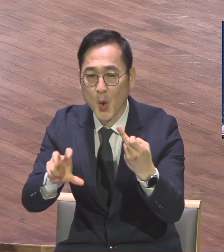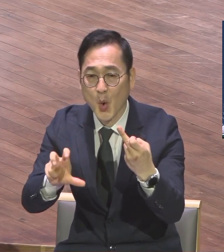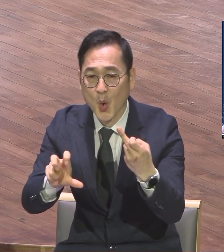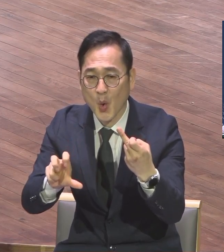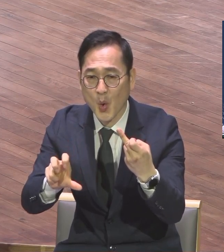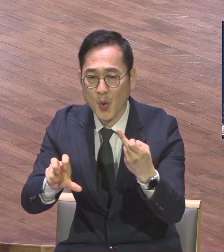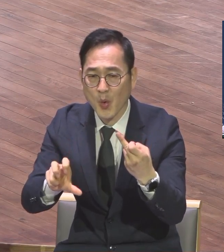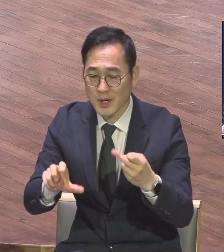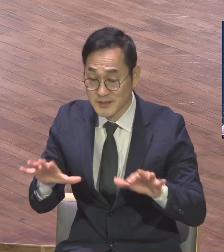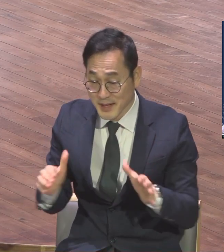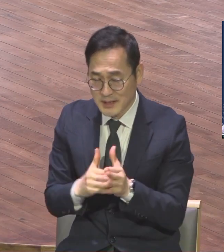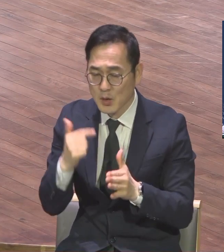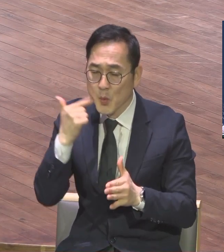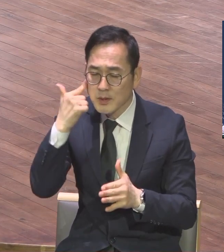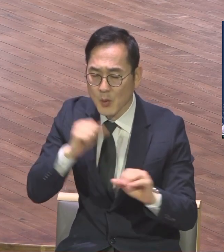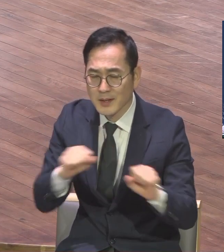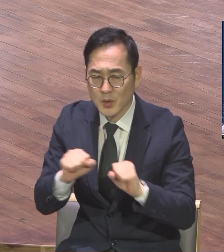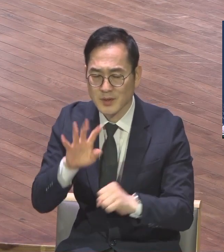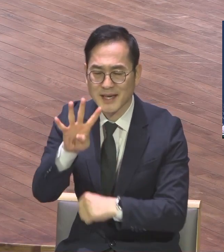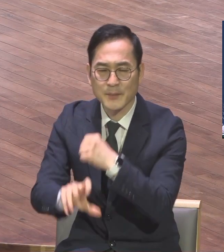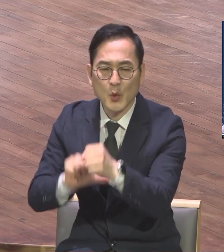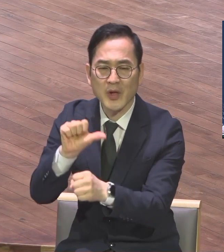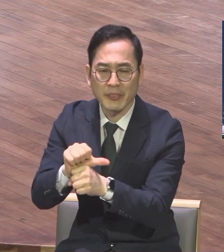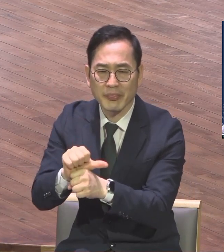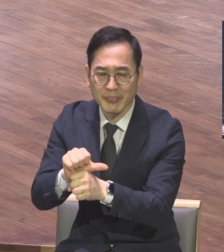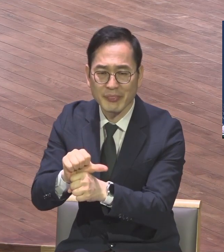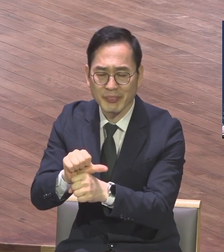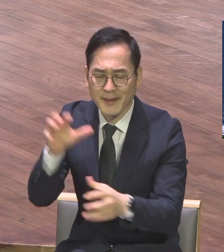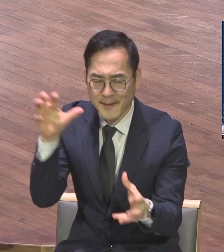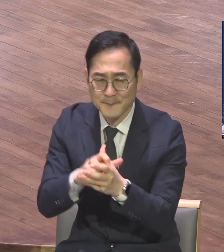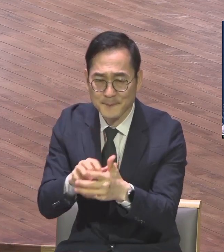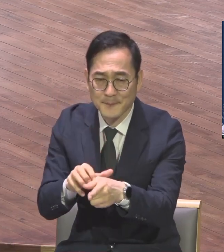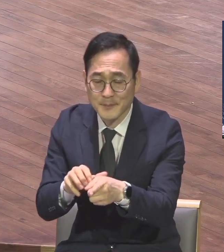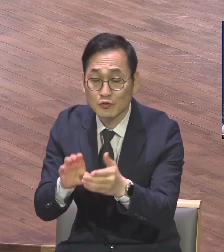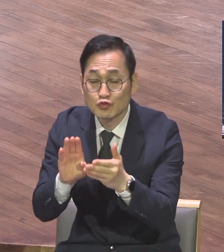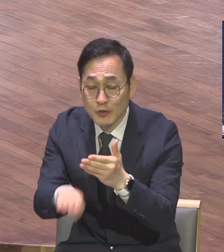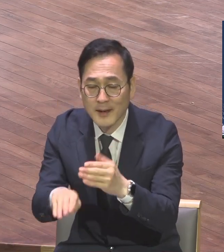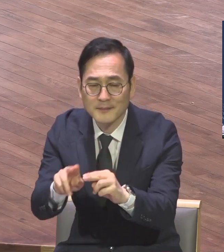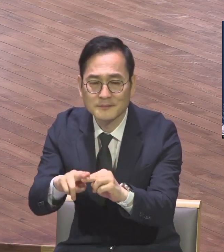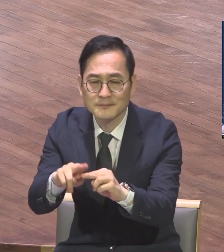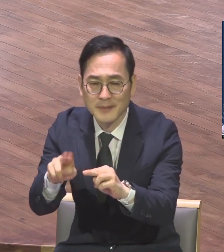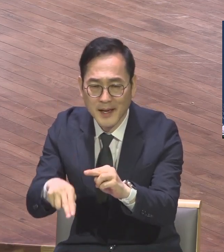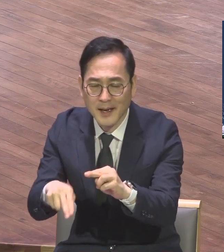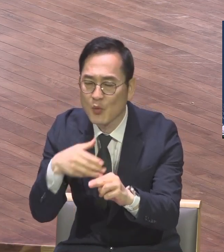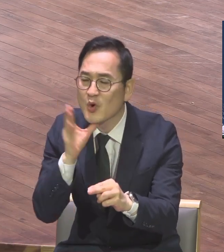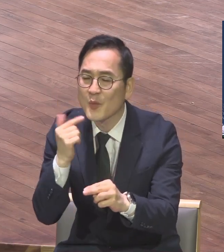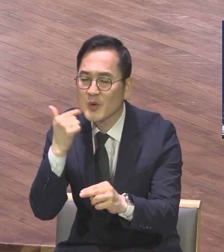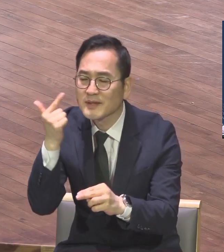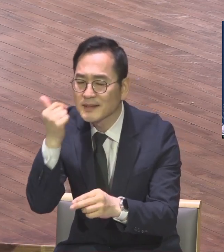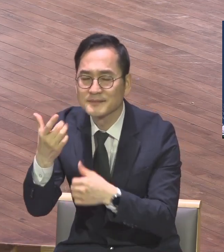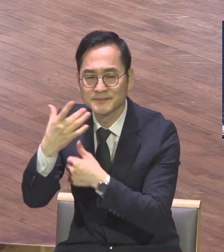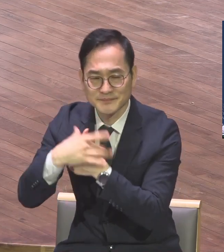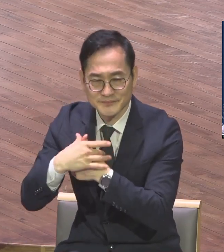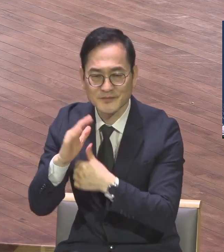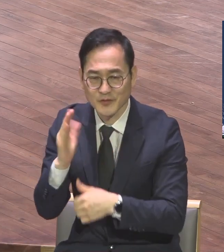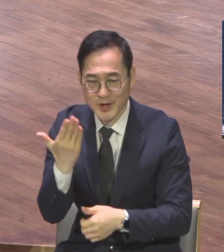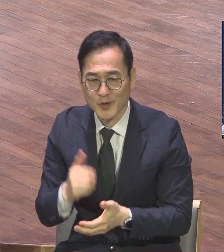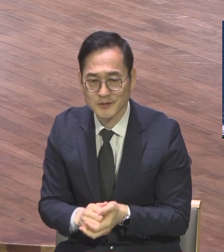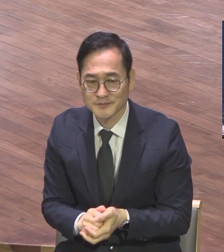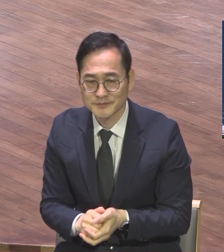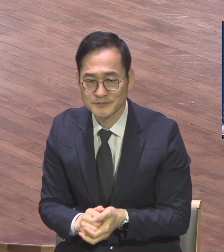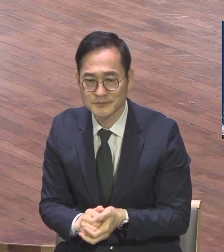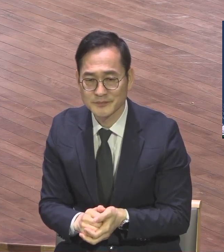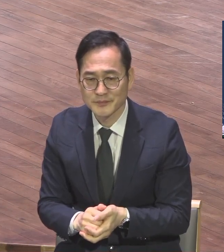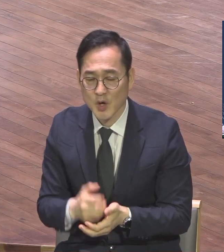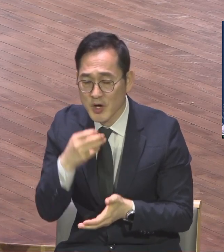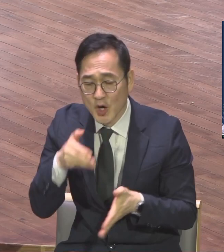45년간의 목회 생활을 마치고 교회에서 원로 목사로 추대를 받았고 또 제가 소속된